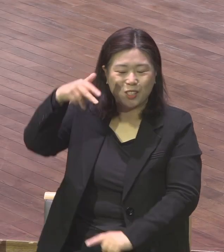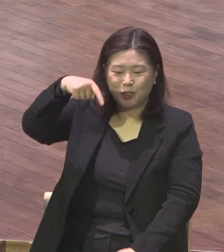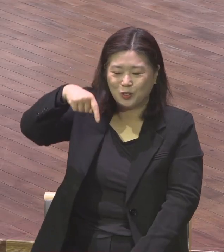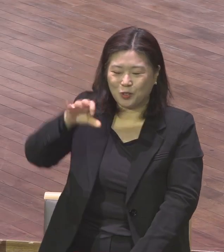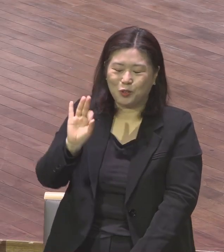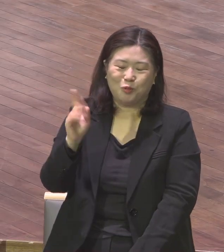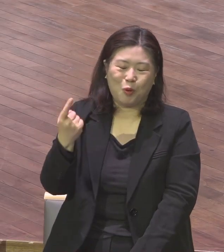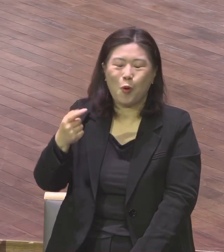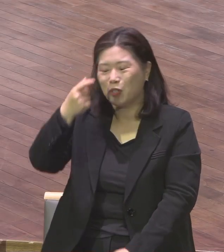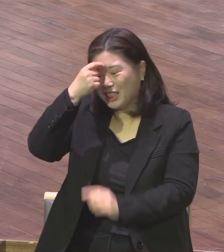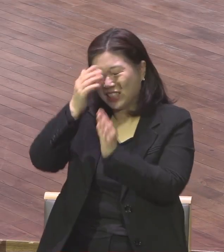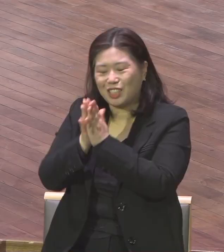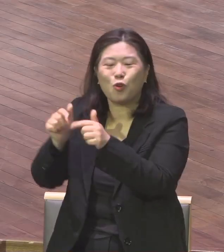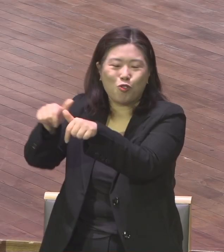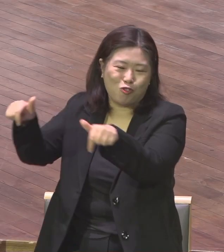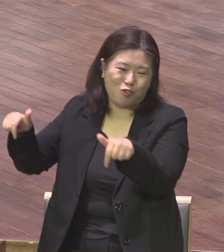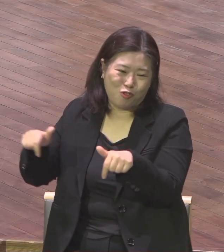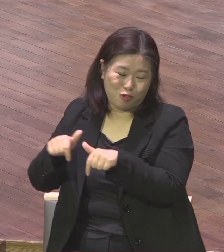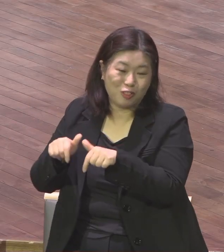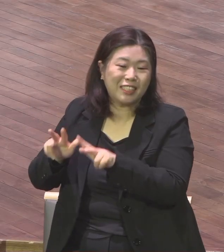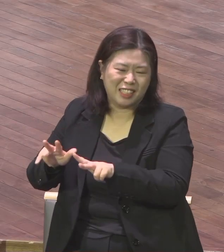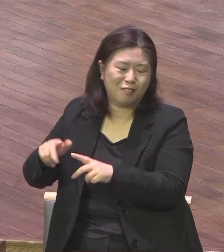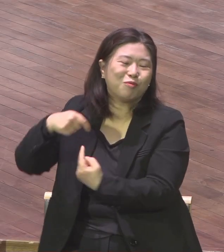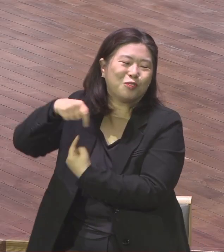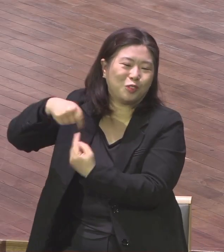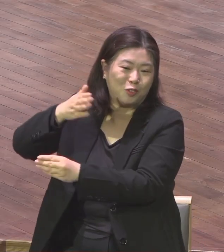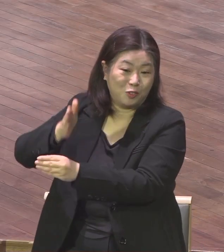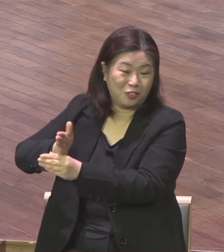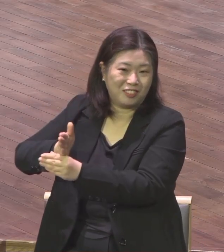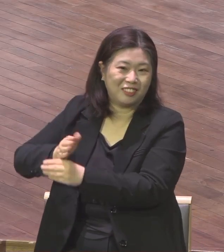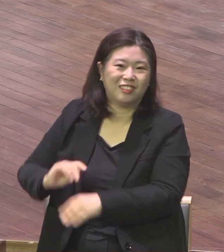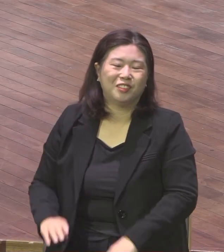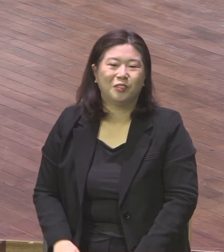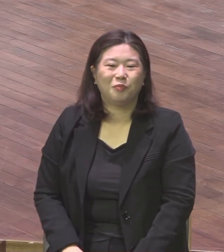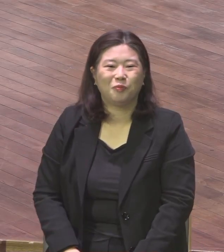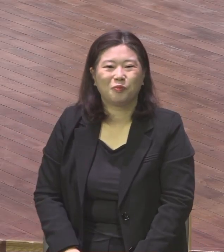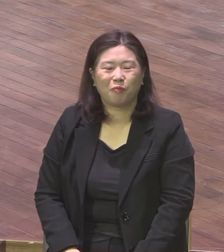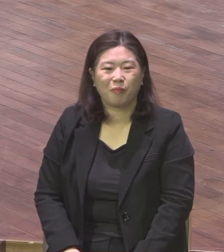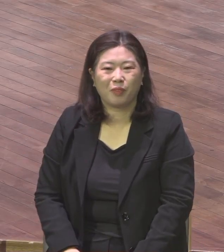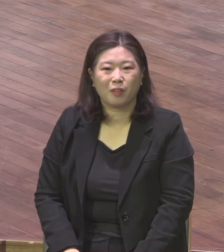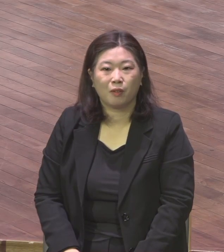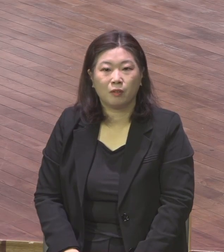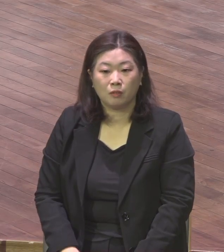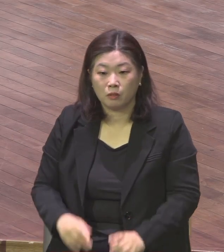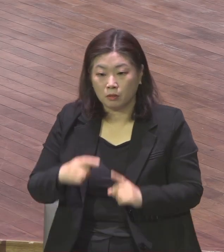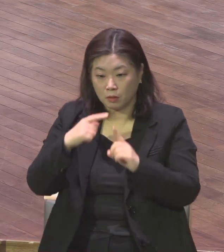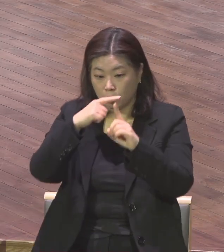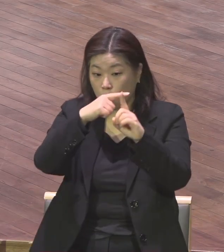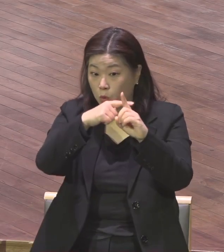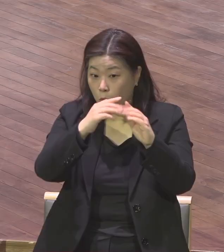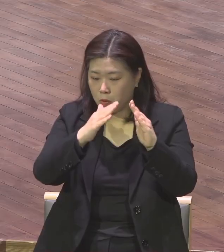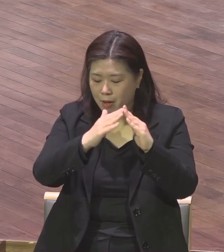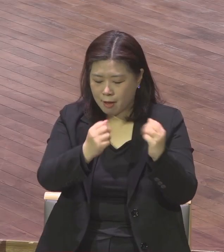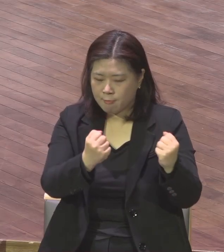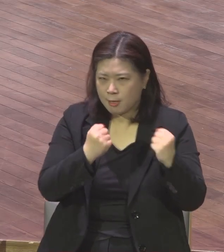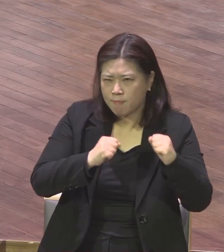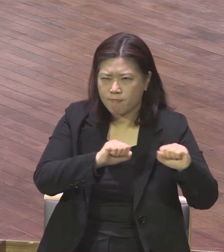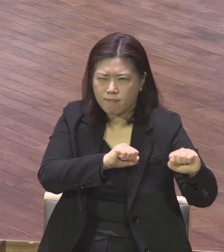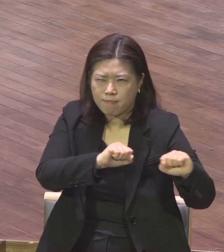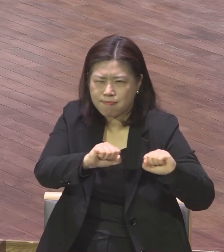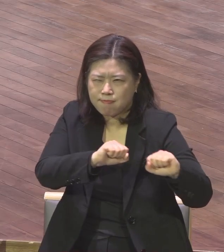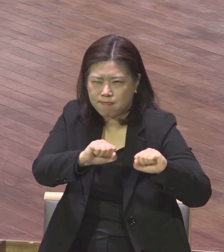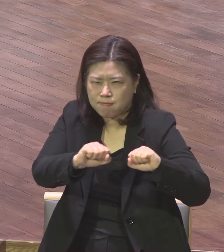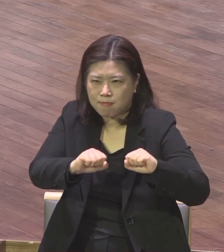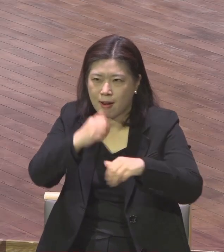아픔들을 가지고 정보로 기도해 주는 역할. 자, 교회가 하나님 나라 확장을 위해서 힘있게